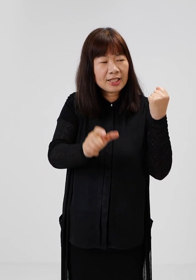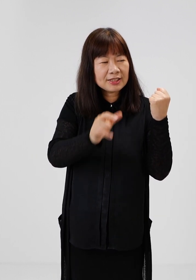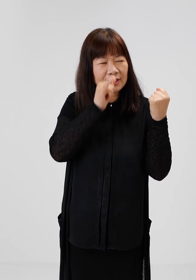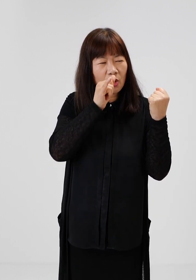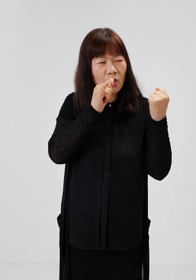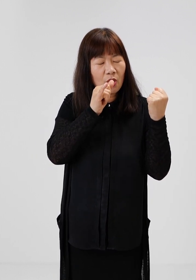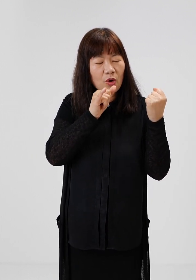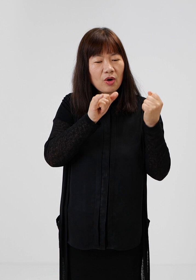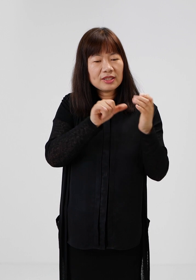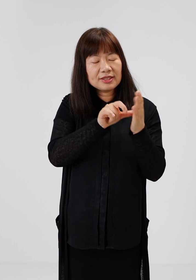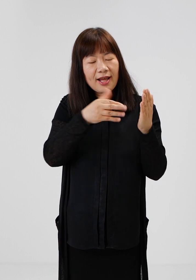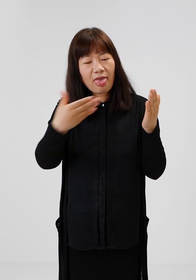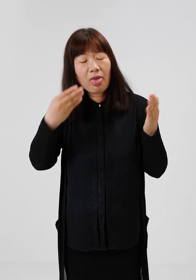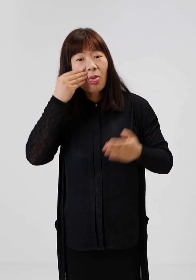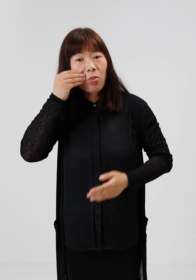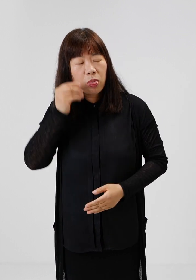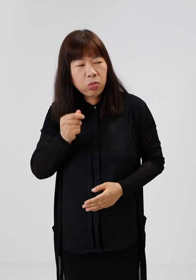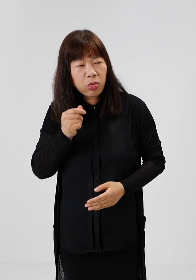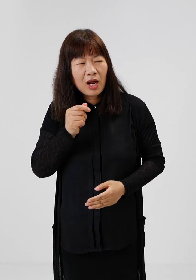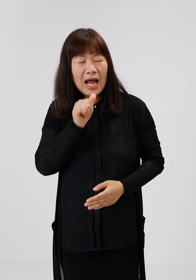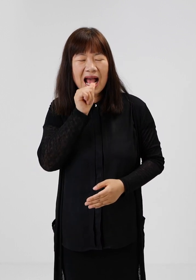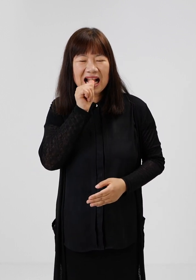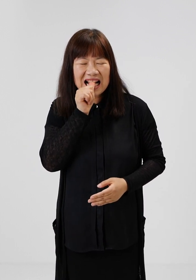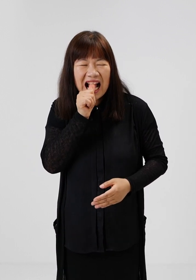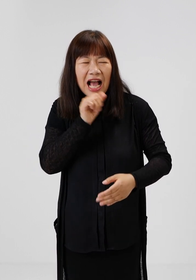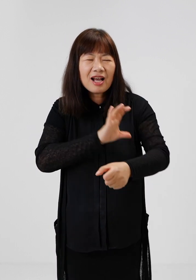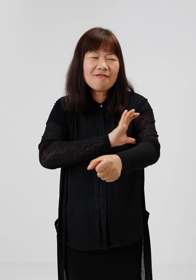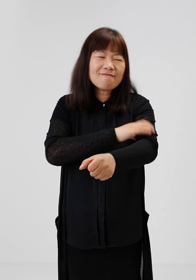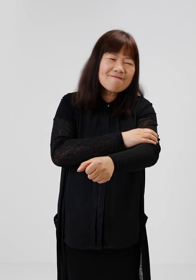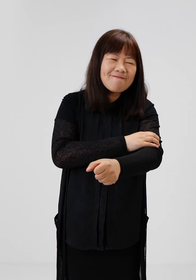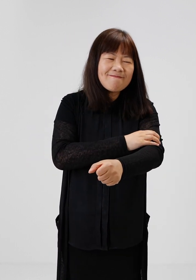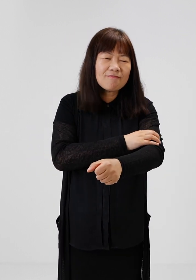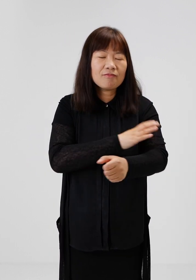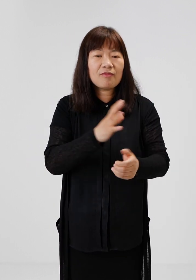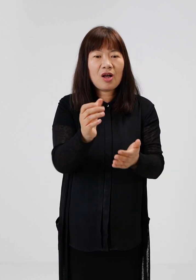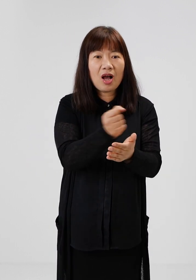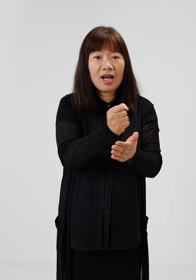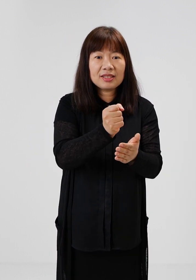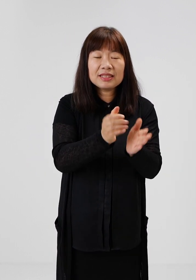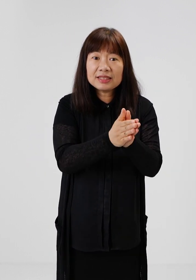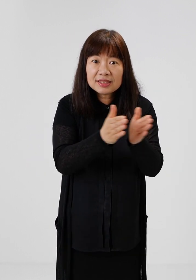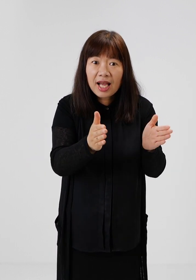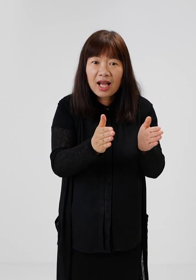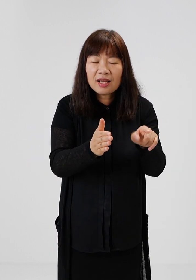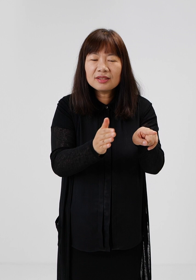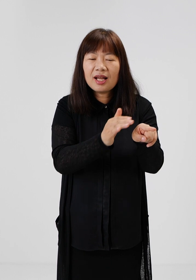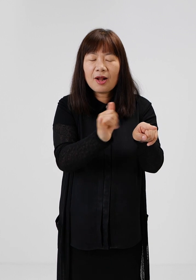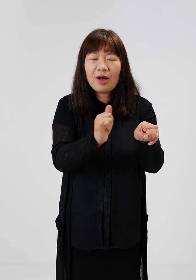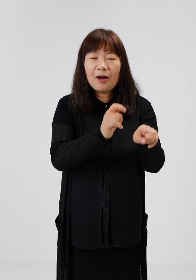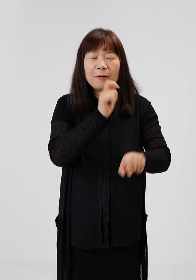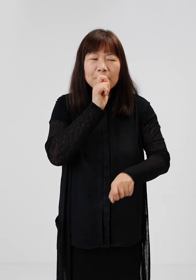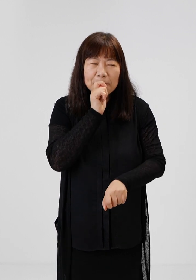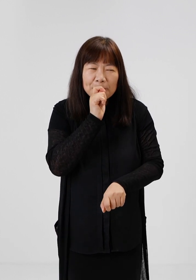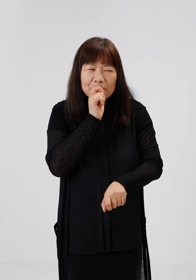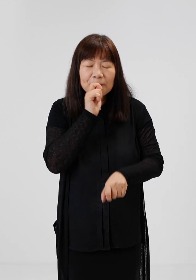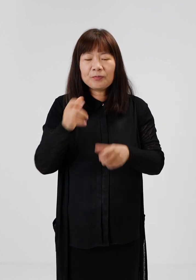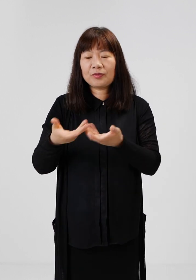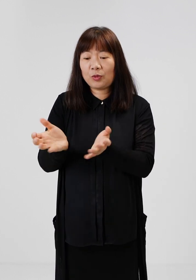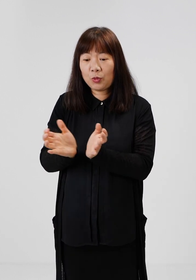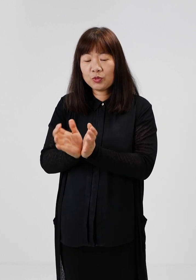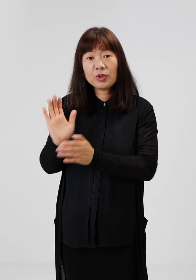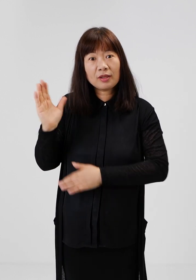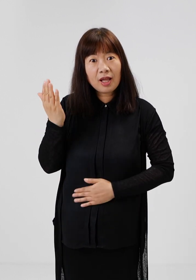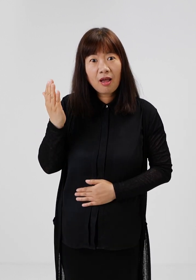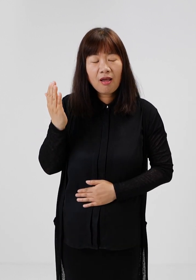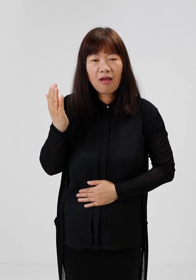세월이 자리 잡아서 절대화가 되기 시작하면, 그러니까 그 사람에게 아무 소리 못하는 공동체가